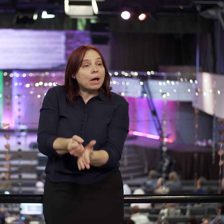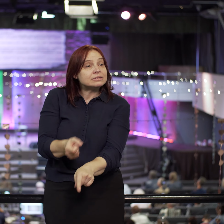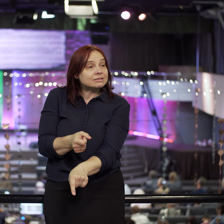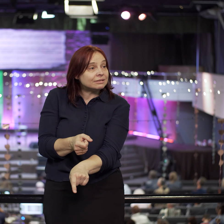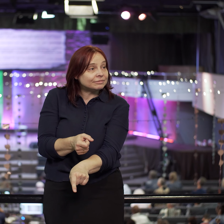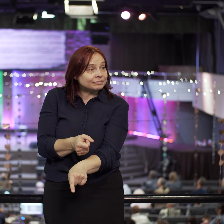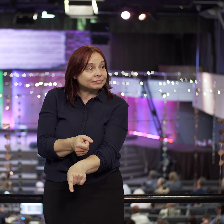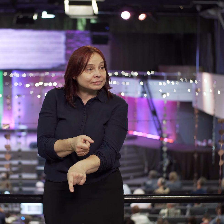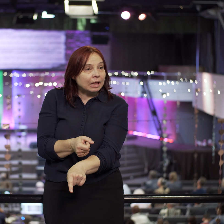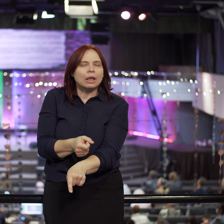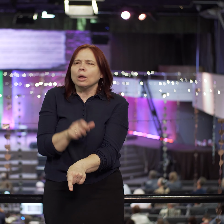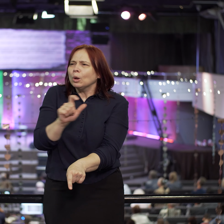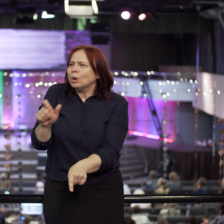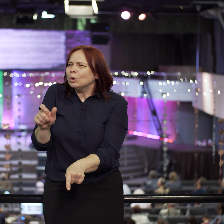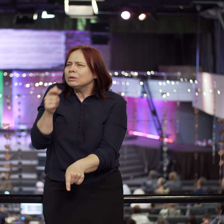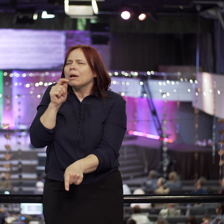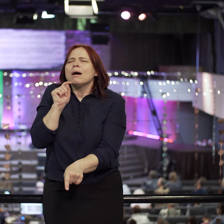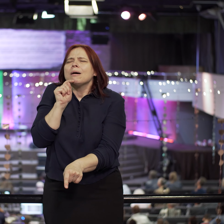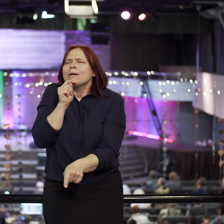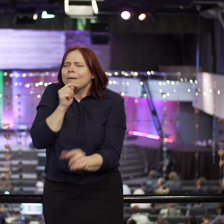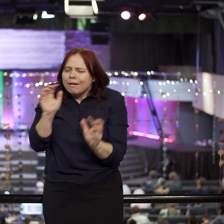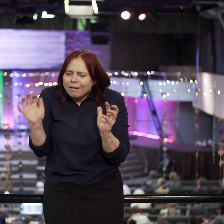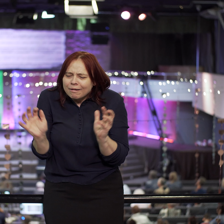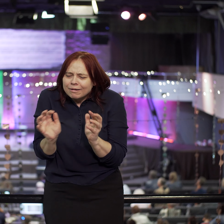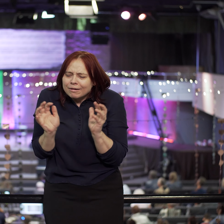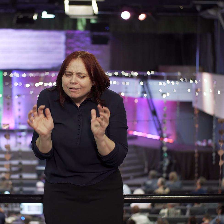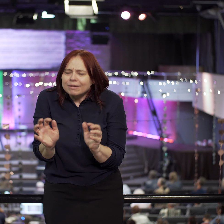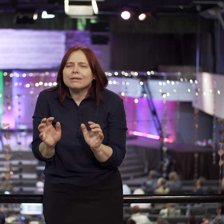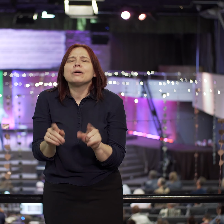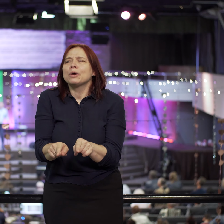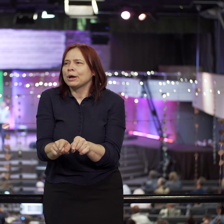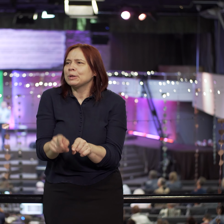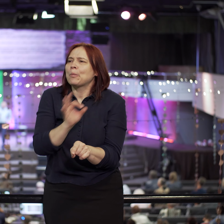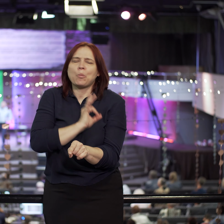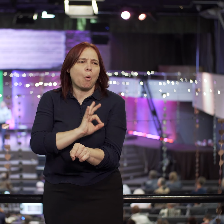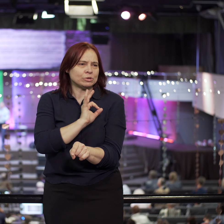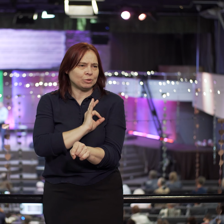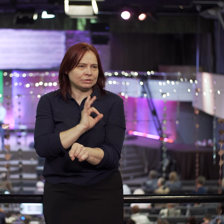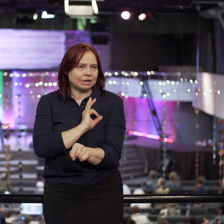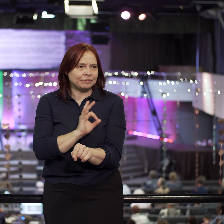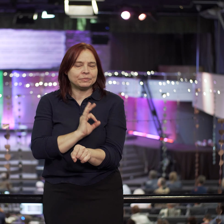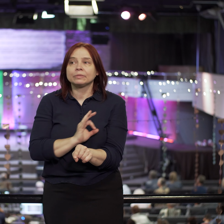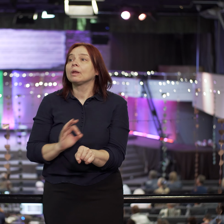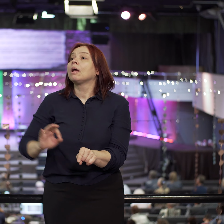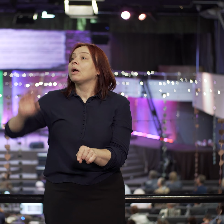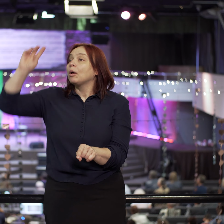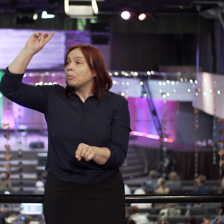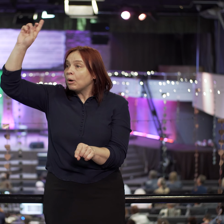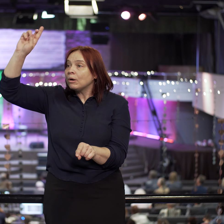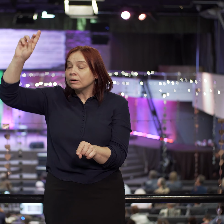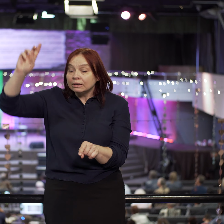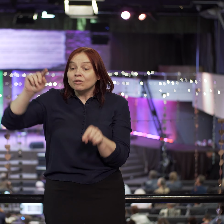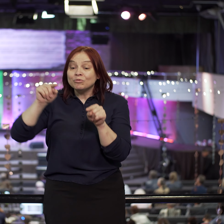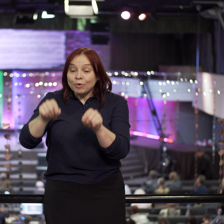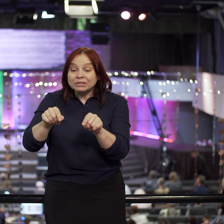И потом люди бережно используют ее. И вот Библия говорит, что Бог поставил израильский народ